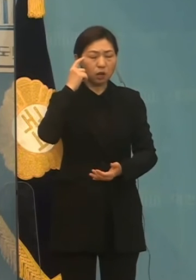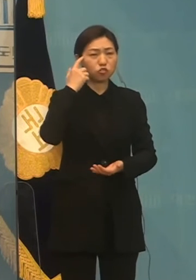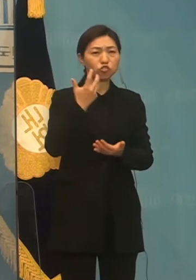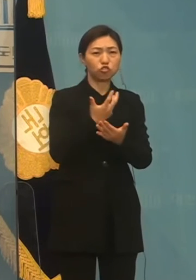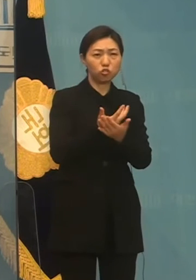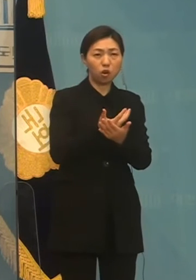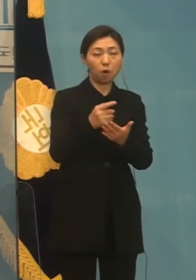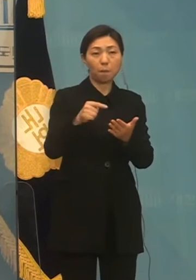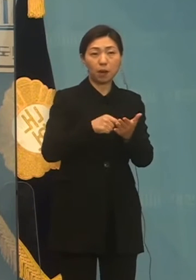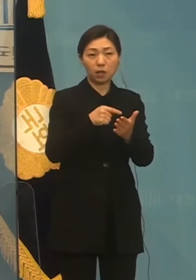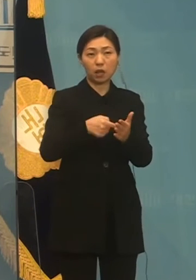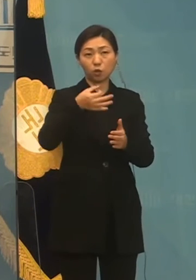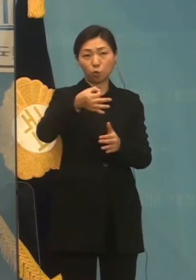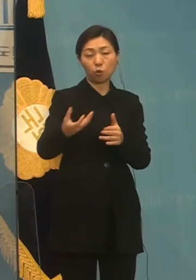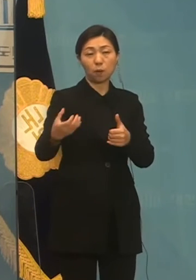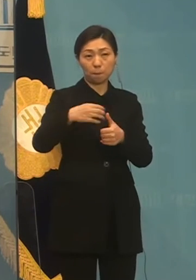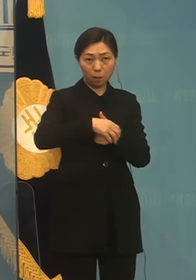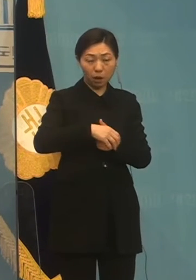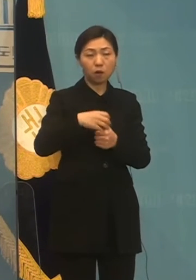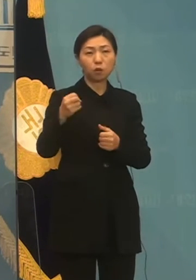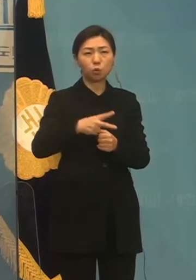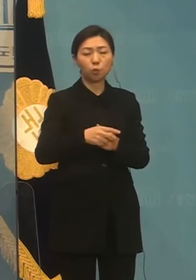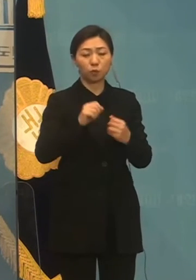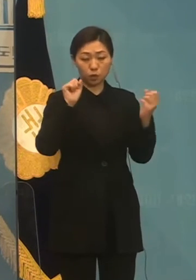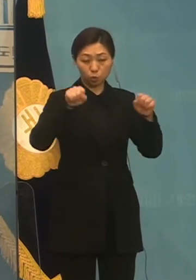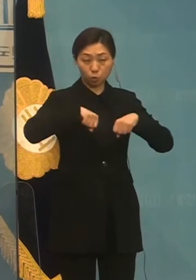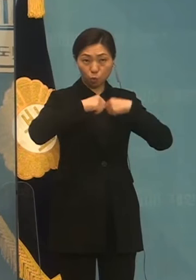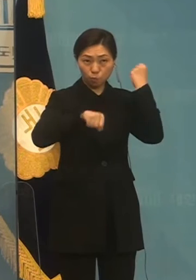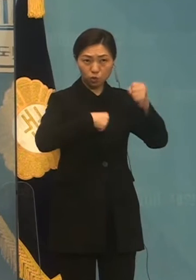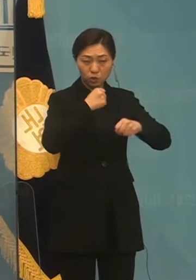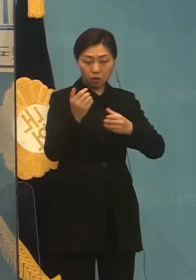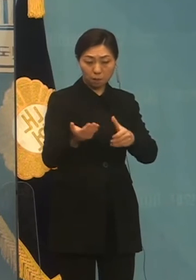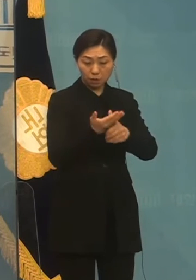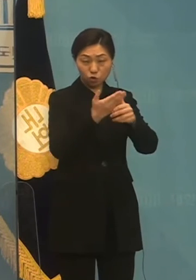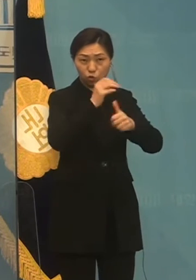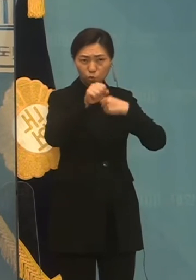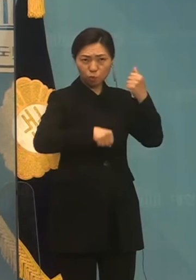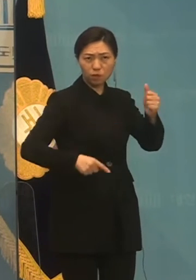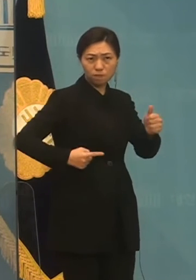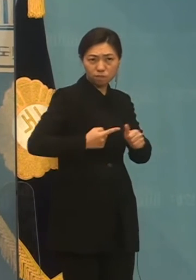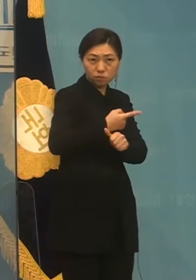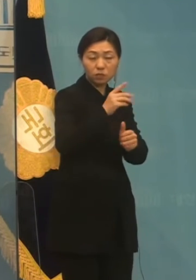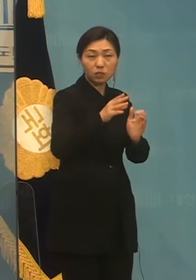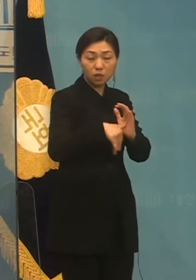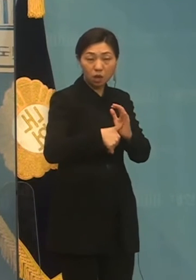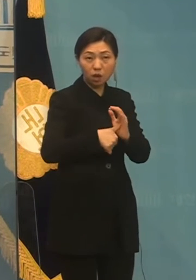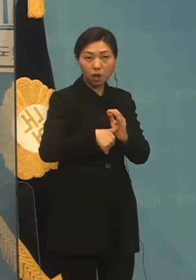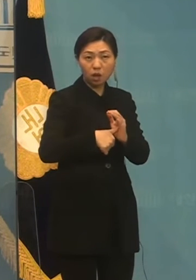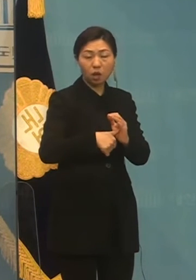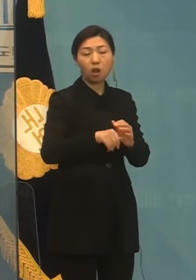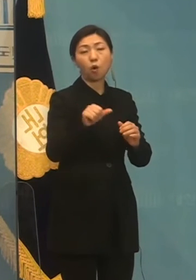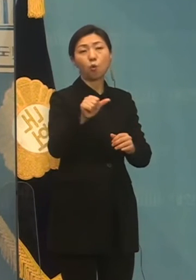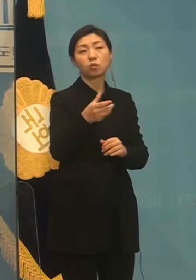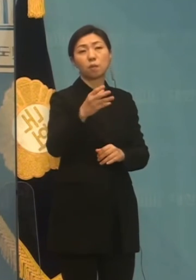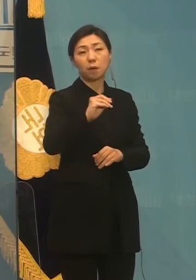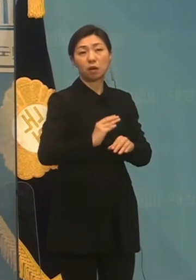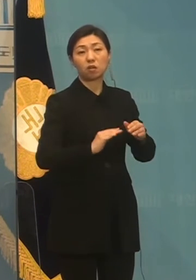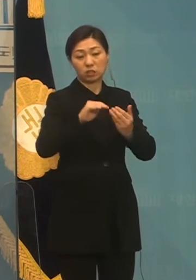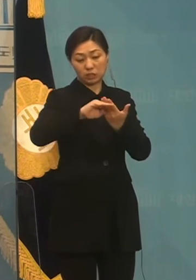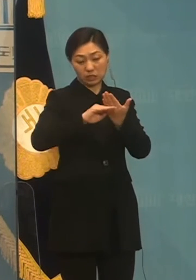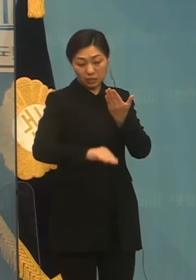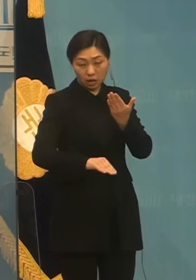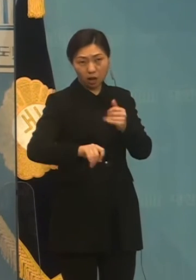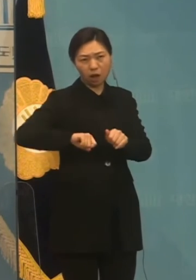경우 5년 이하의 징역 또는 5천만 원 이하의 벌금을 부과할 수 있도록 벌칙을 강화하는